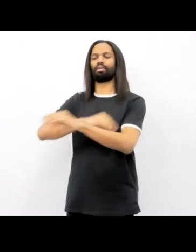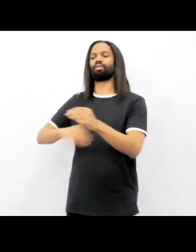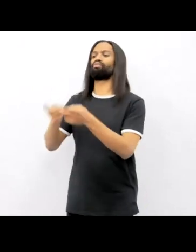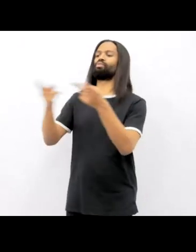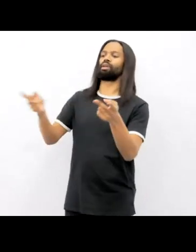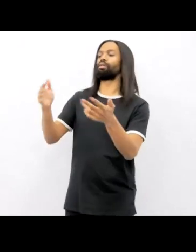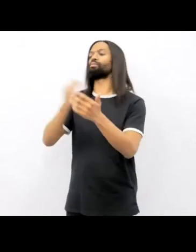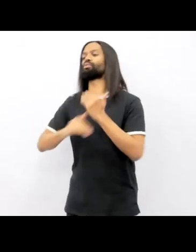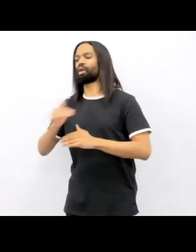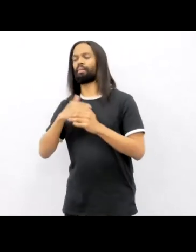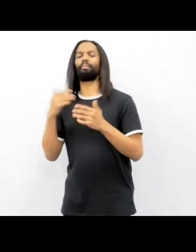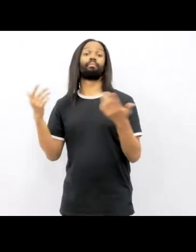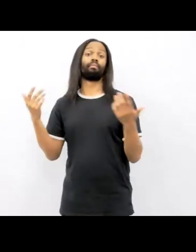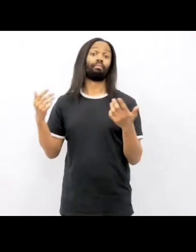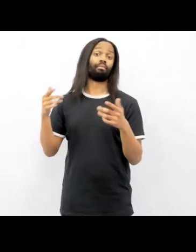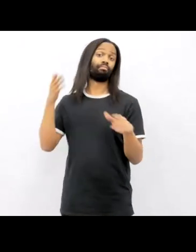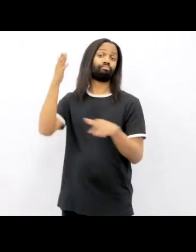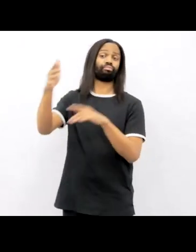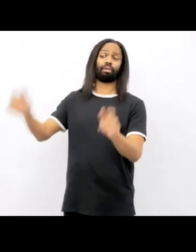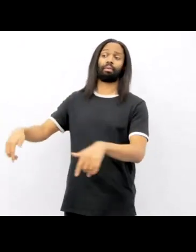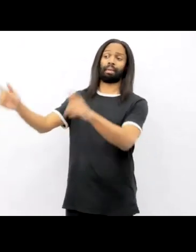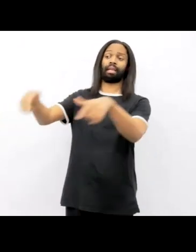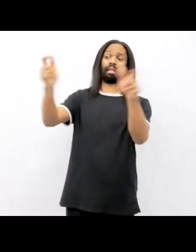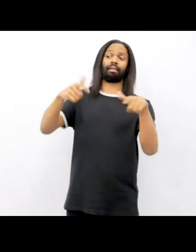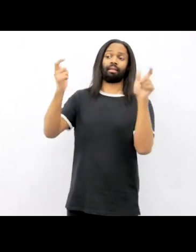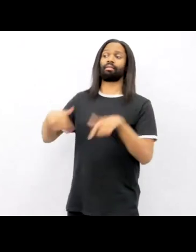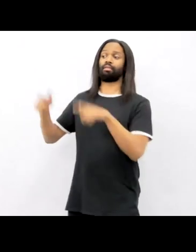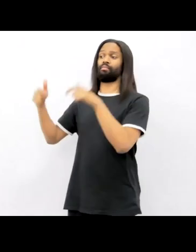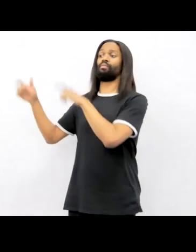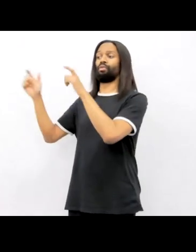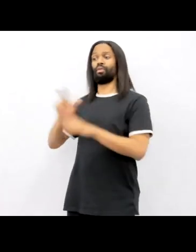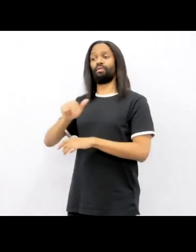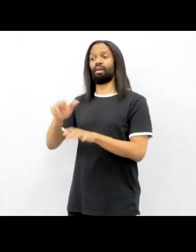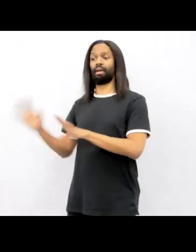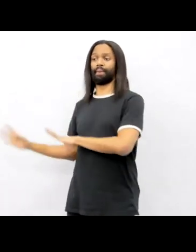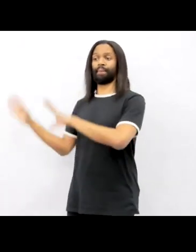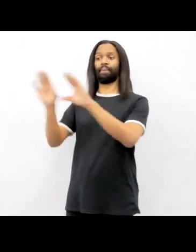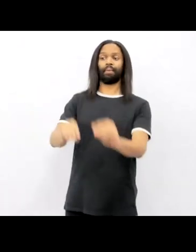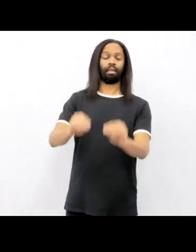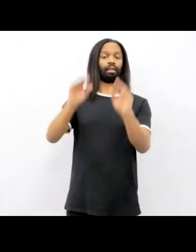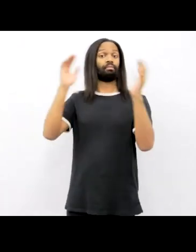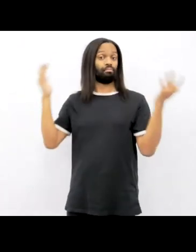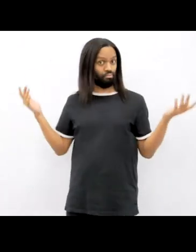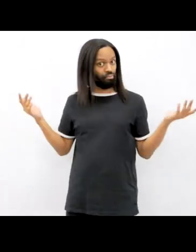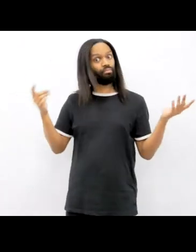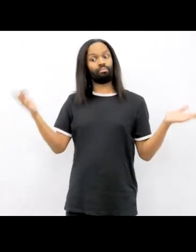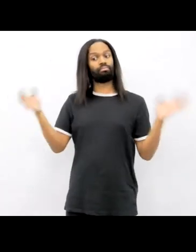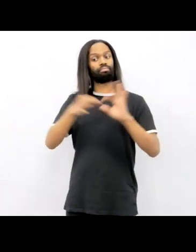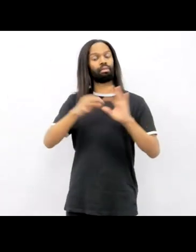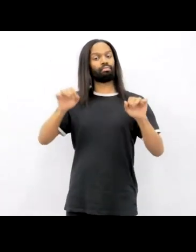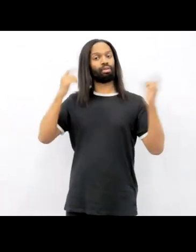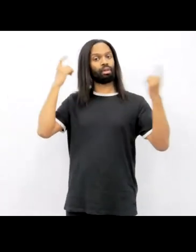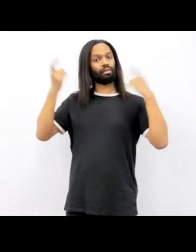des futurs bâtiments qui viendront intégrer ce quartier en tout cas l'idée c'est d'ouvrir